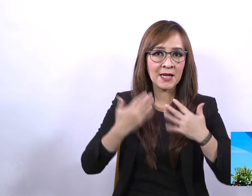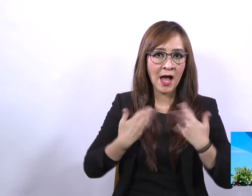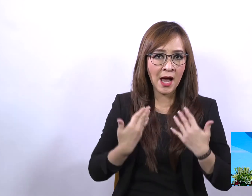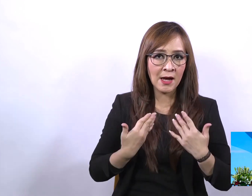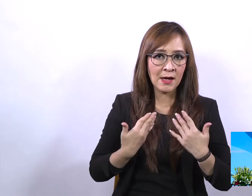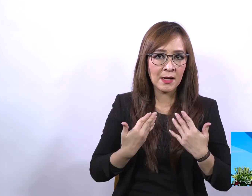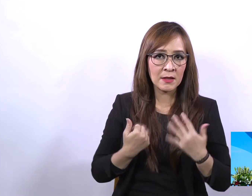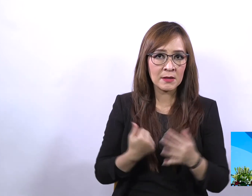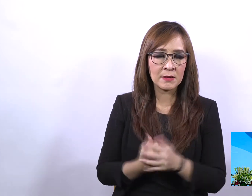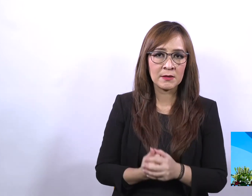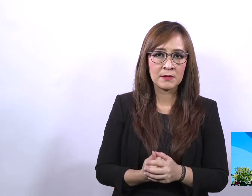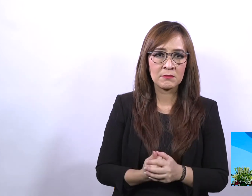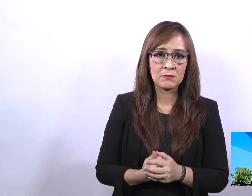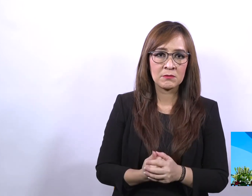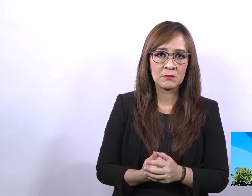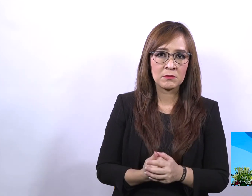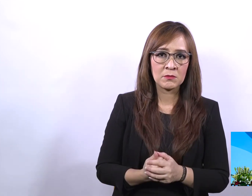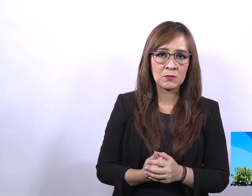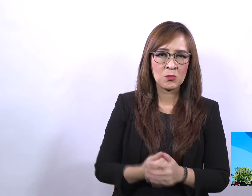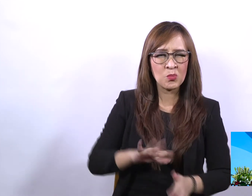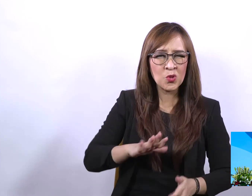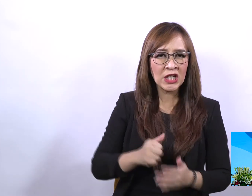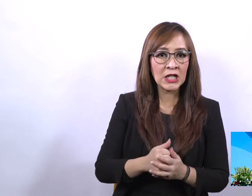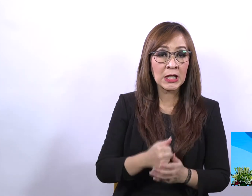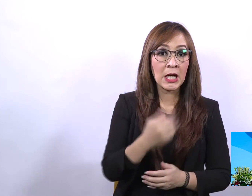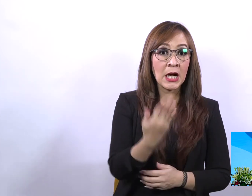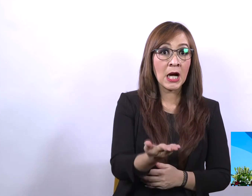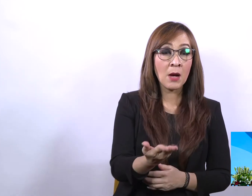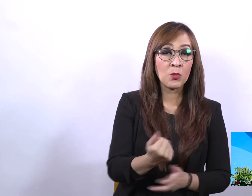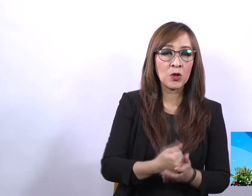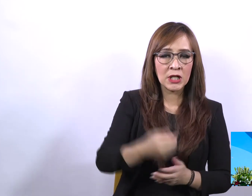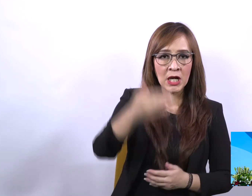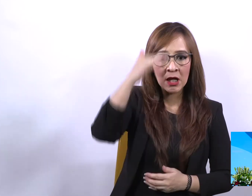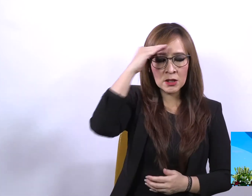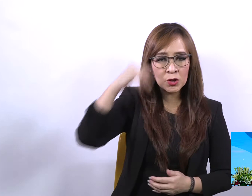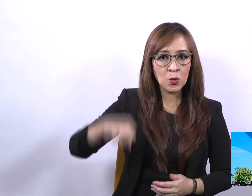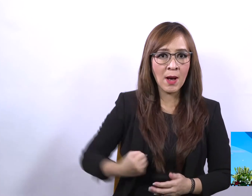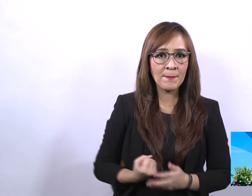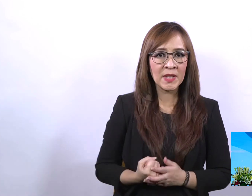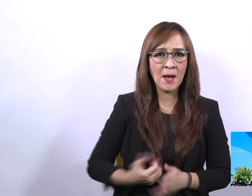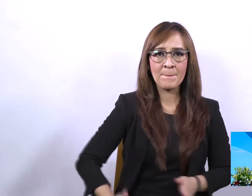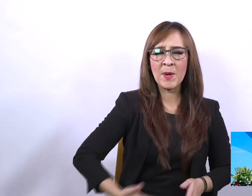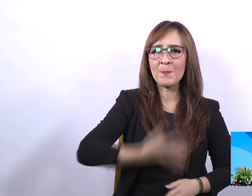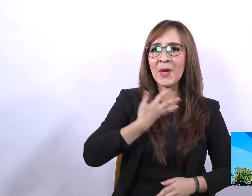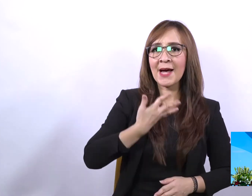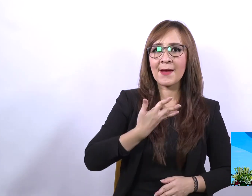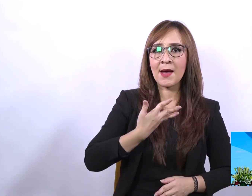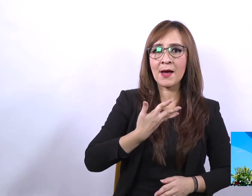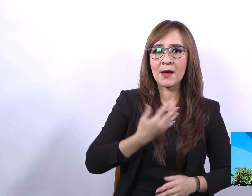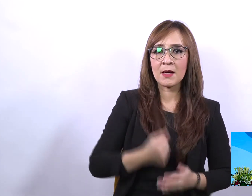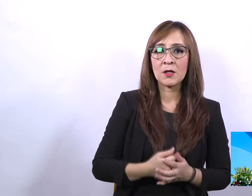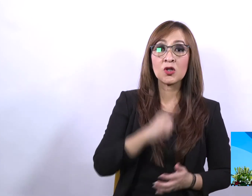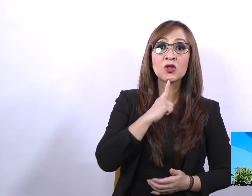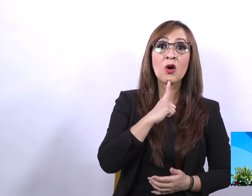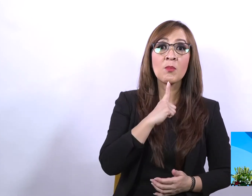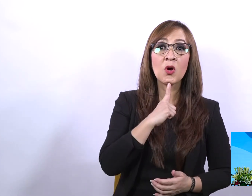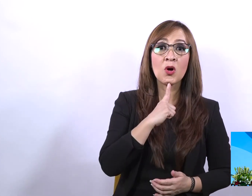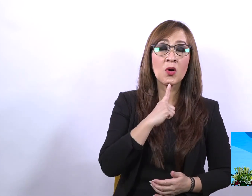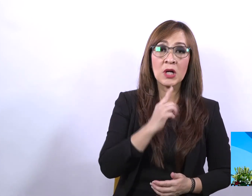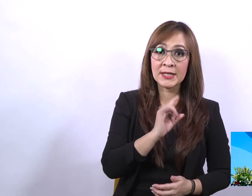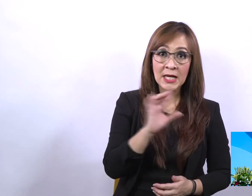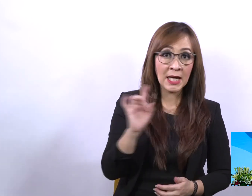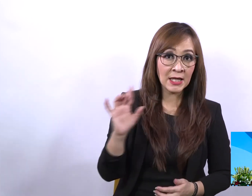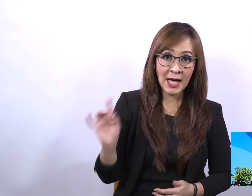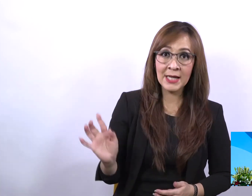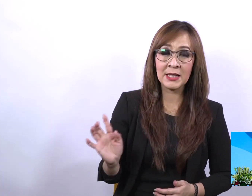sudah selesai suami yang pelit yang kasar yang menekan kalau marah suami sering ada otak Ih sebel gue kasih Tuhan lalu